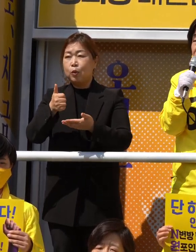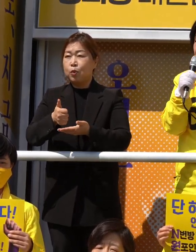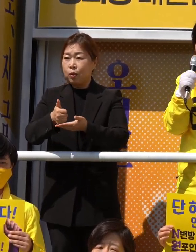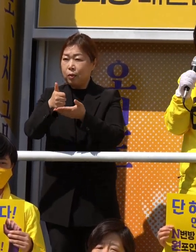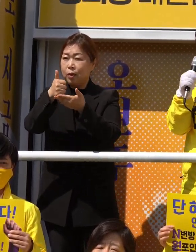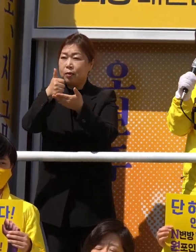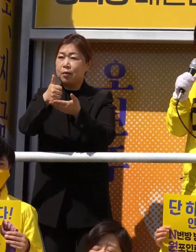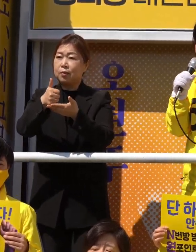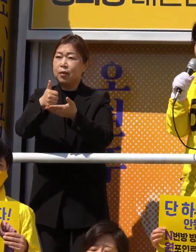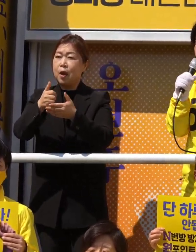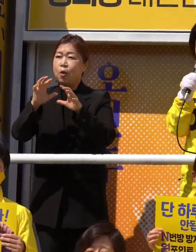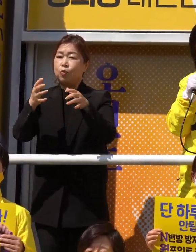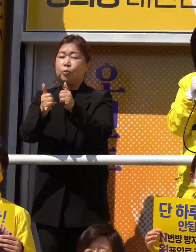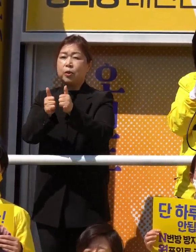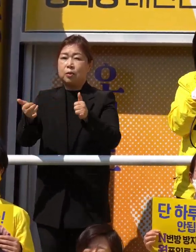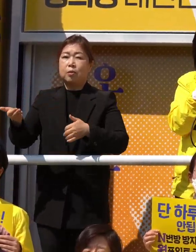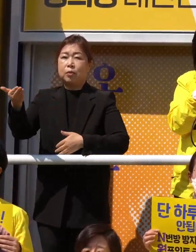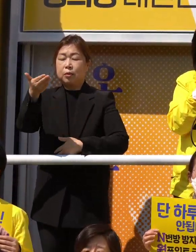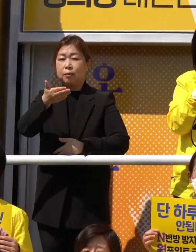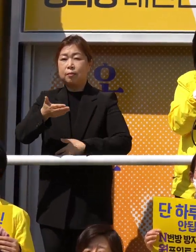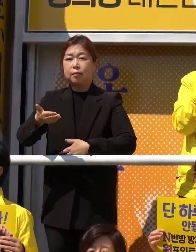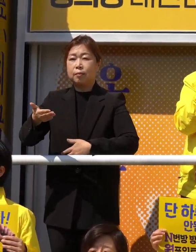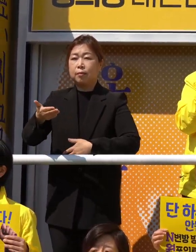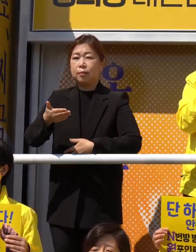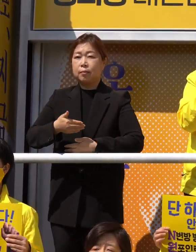존경하는 국민 여러분,